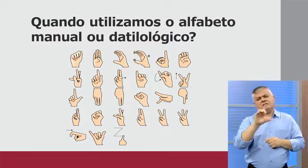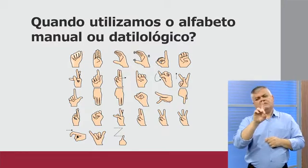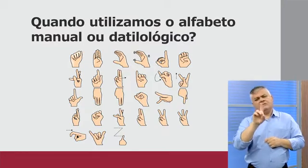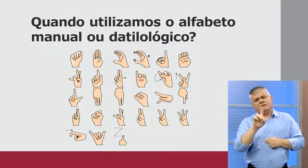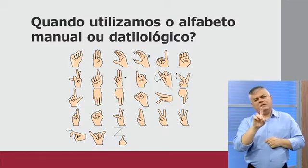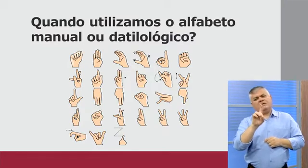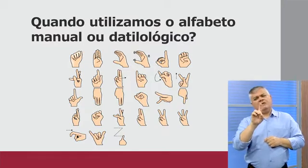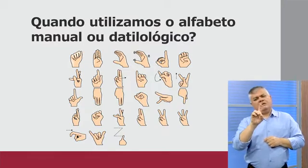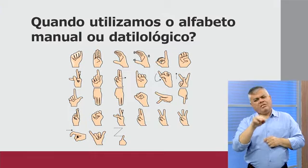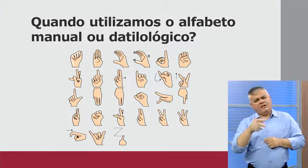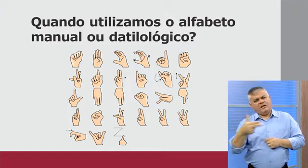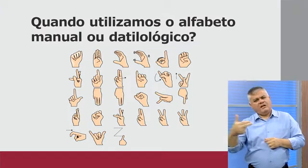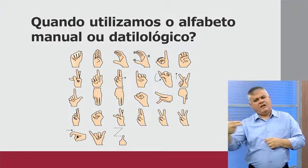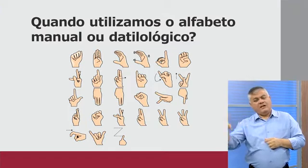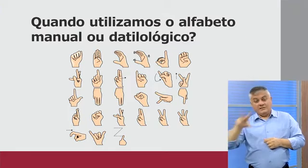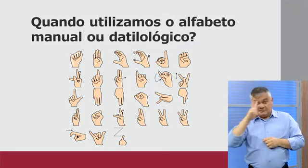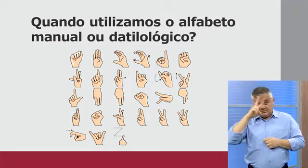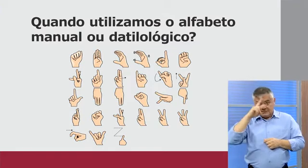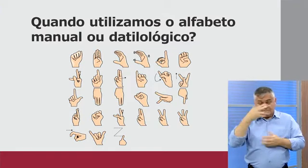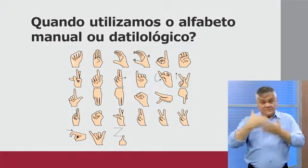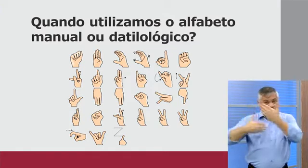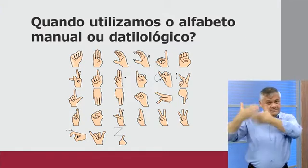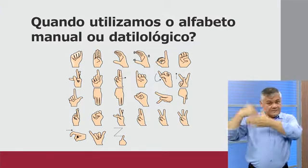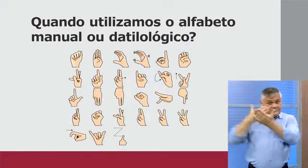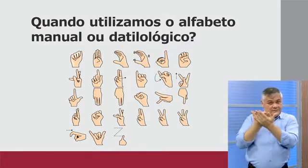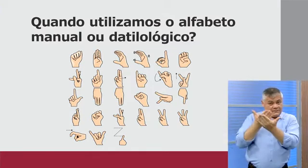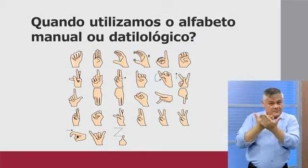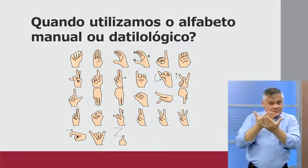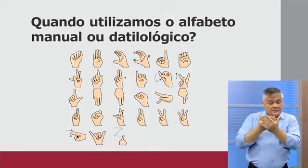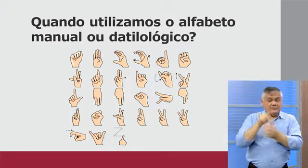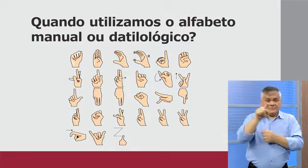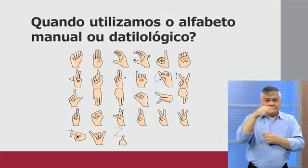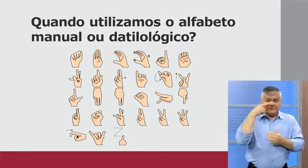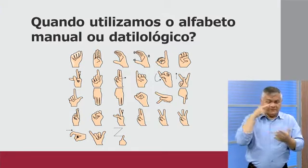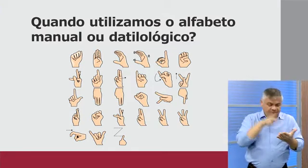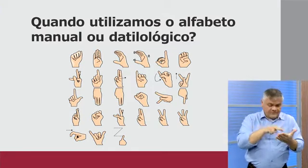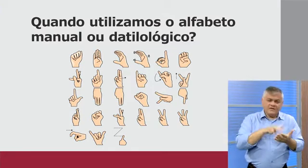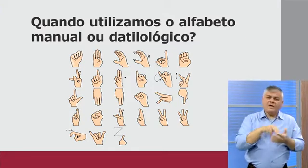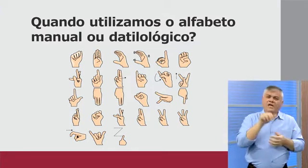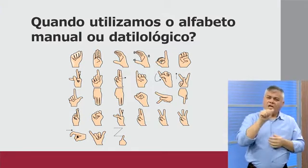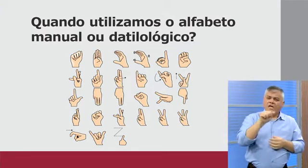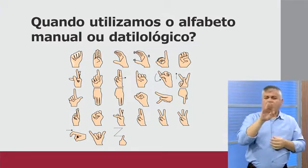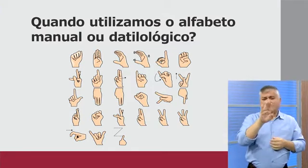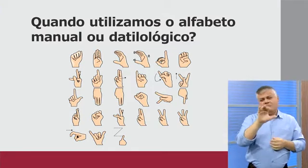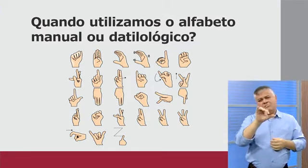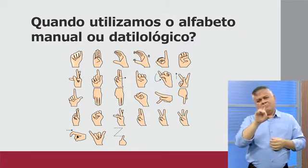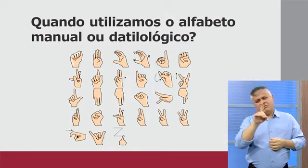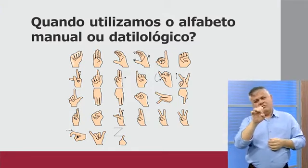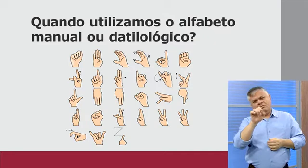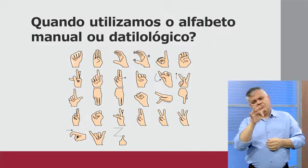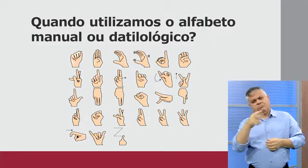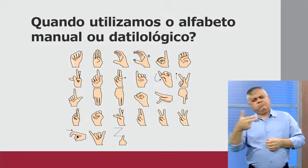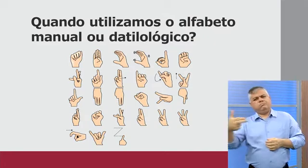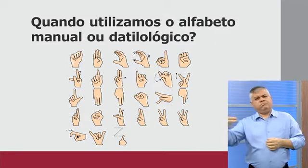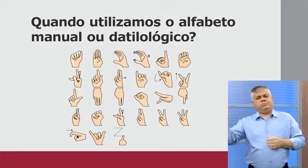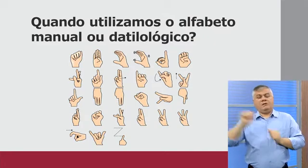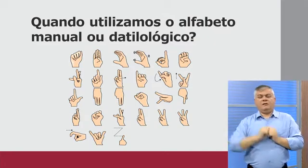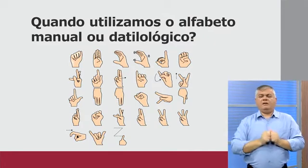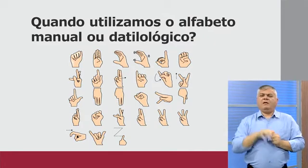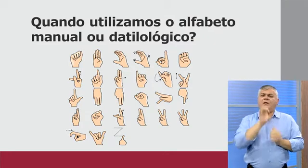datilológico ou alfabeto manual, porque vocês podem encontrá-lo com as duas formas de escrita? Ele fez cada